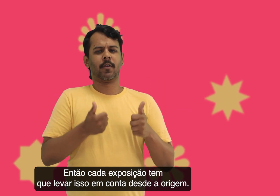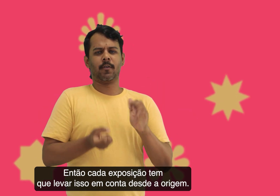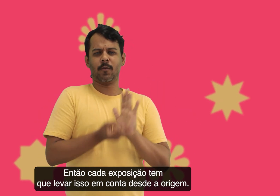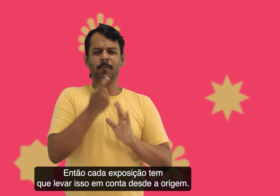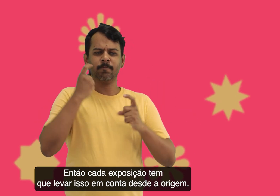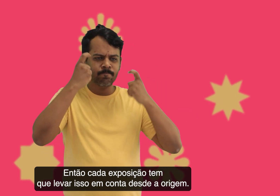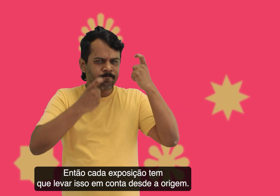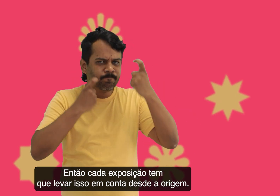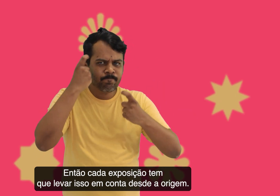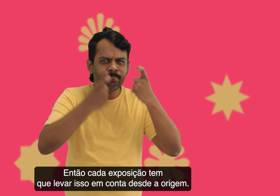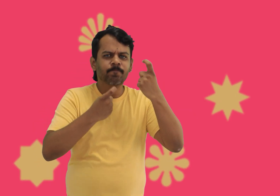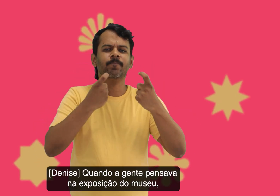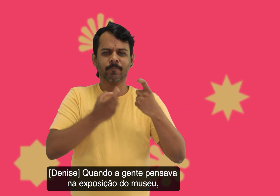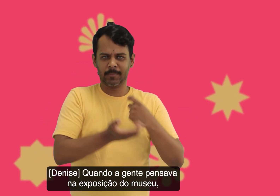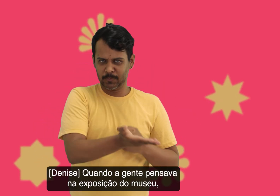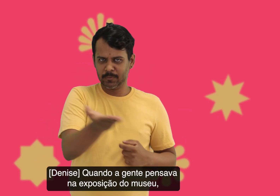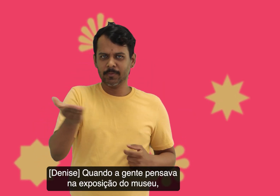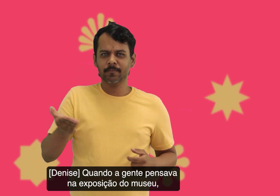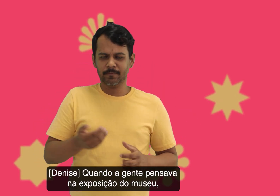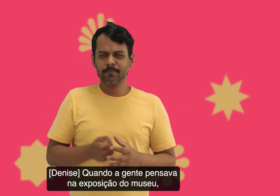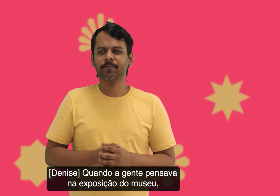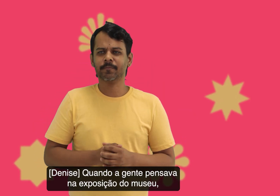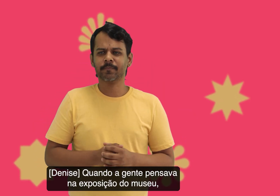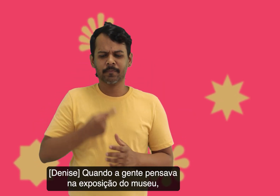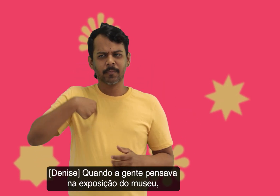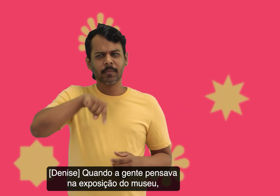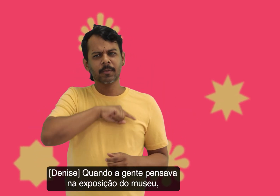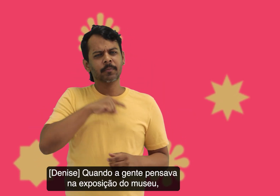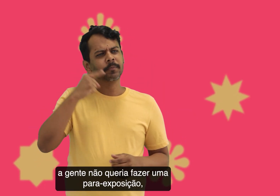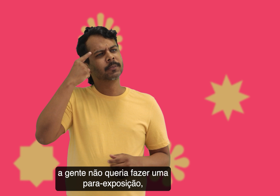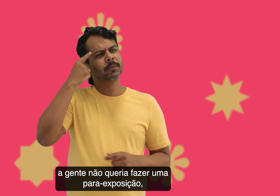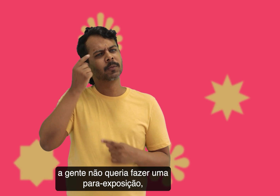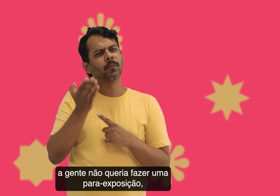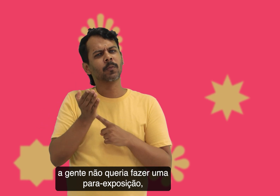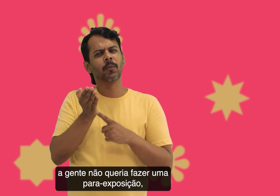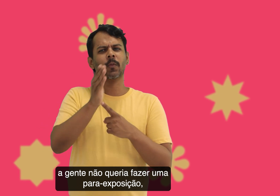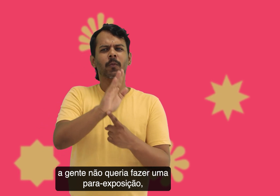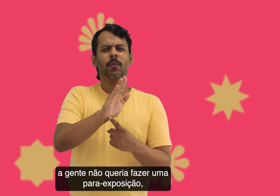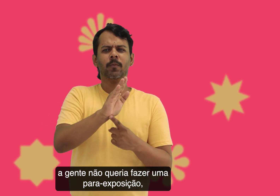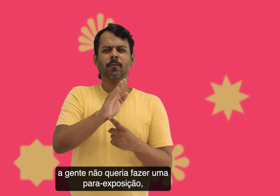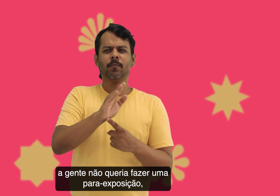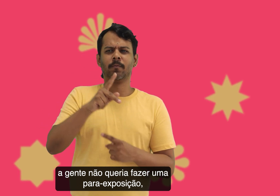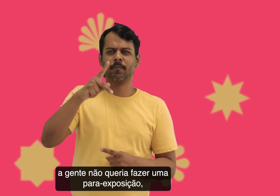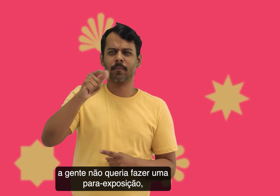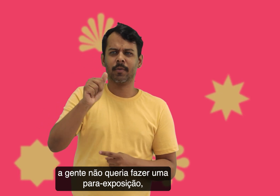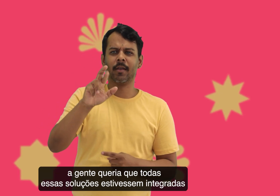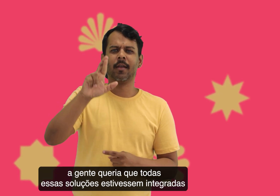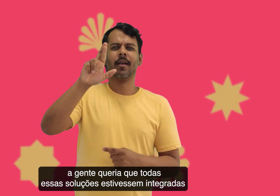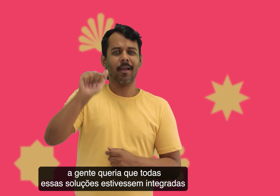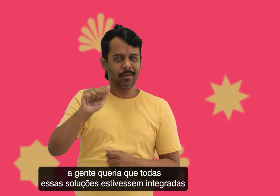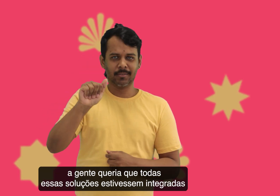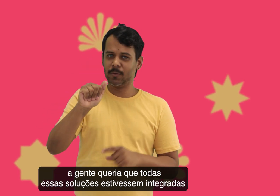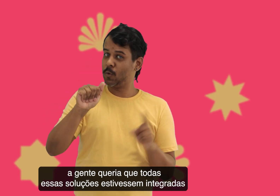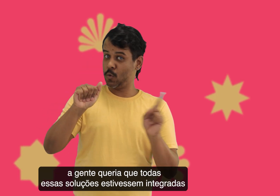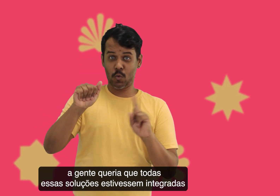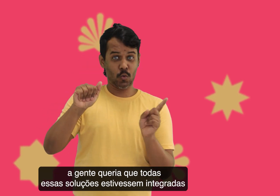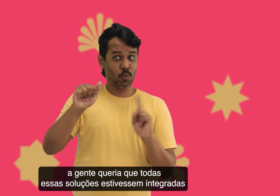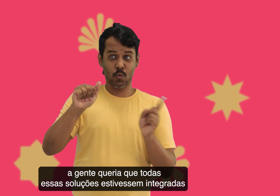em conta desde a origem. Quando a gente pensava na exposição do museu, a gente não queria fazer uma para-exposição. A gente queria que todas